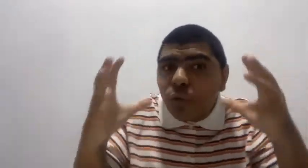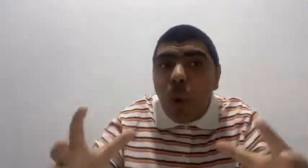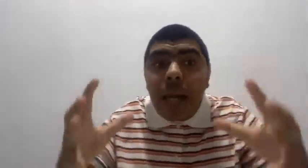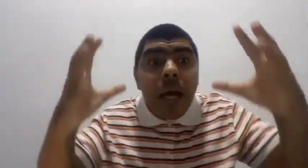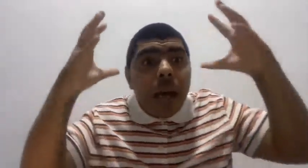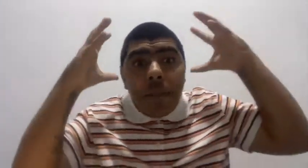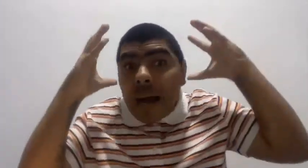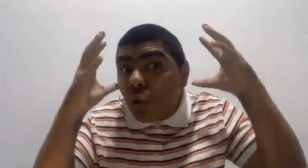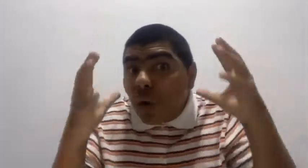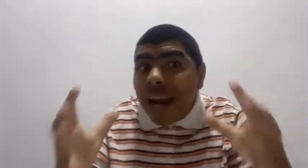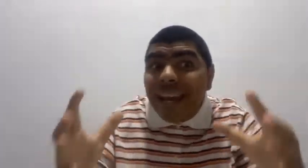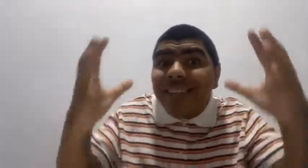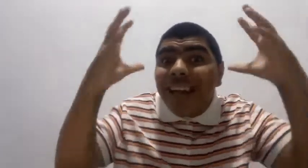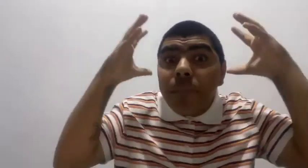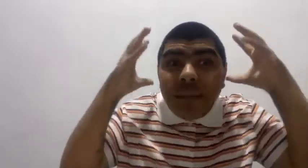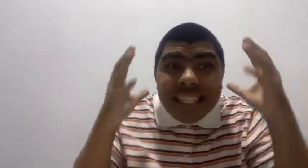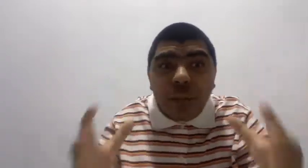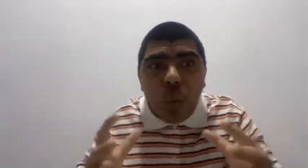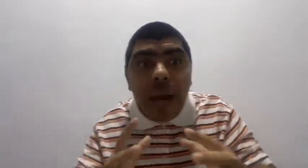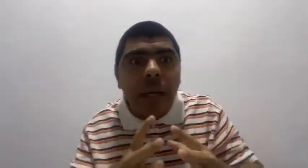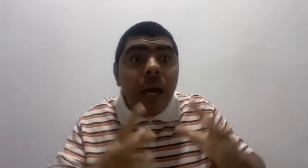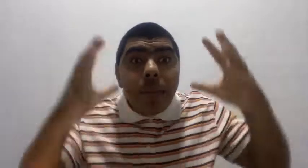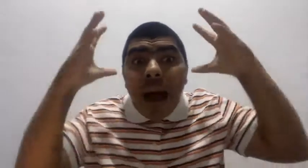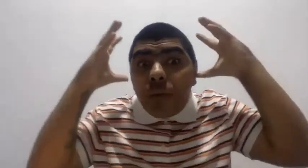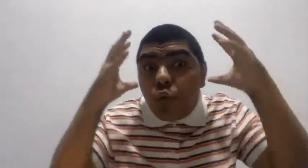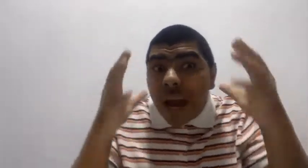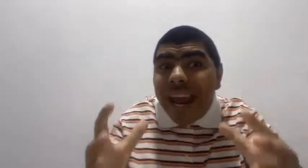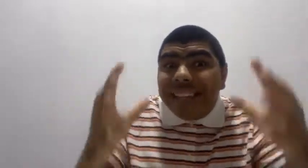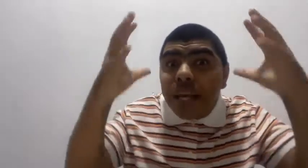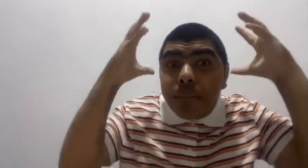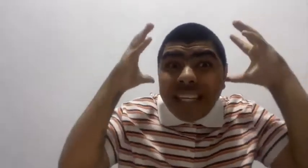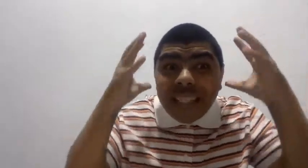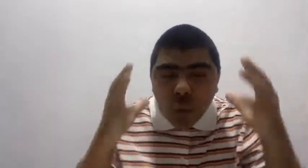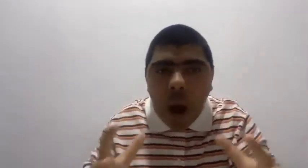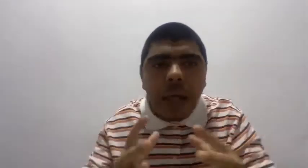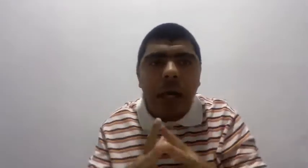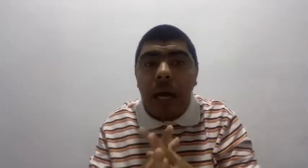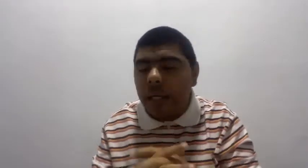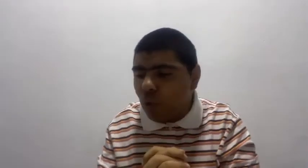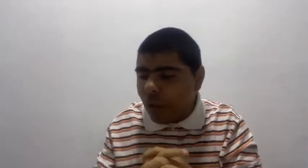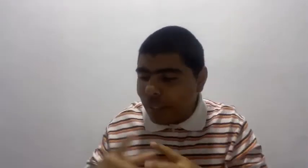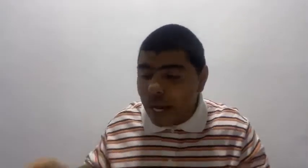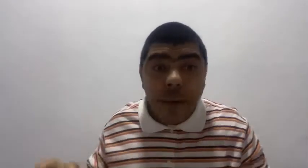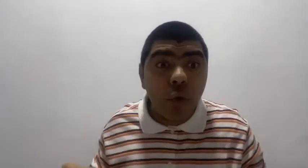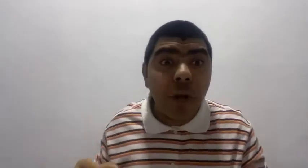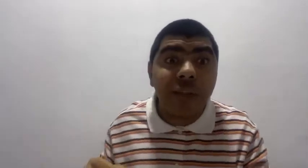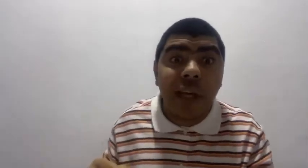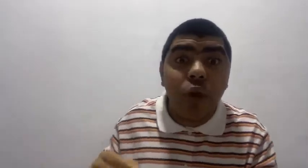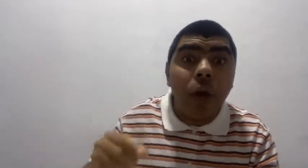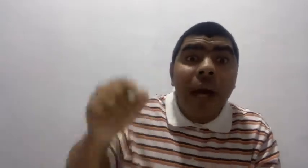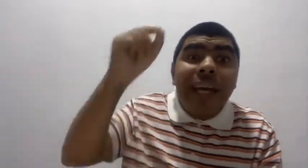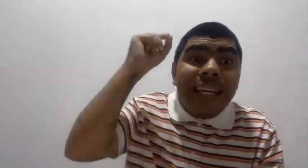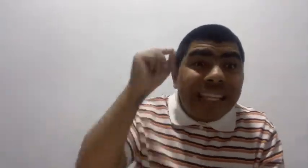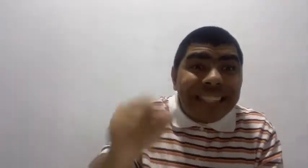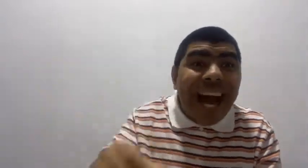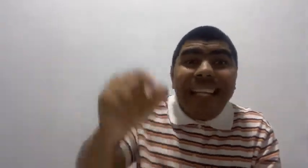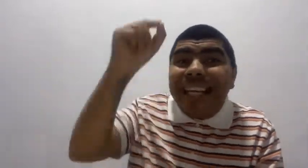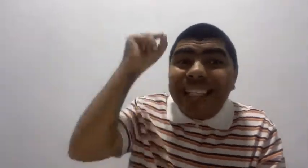espiritual. Madurez espiritual. Madurez espiritual. Aleluya. Mi alma adora al Señor. Que nada ni